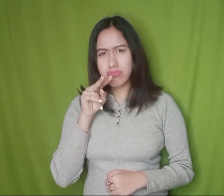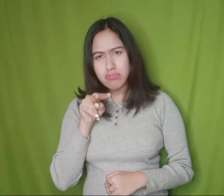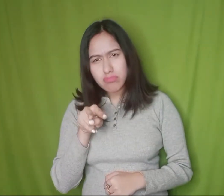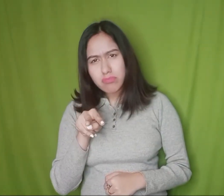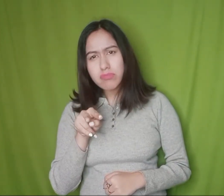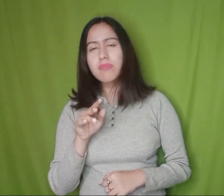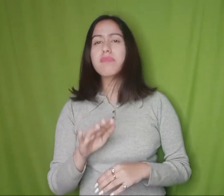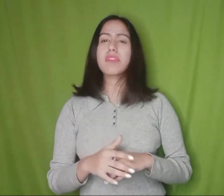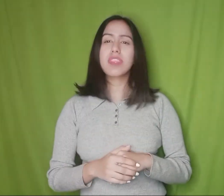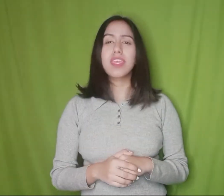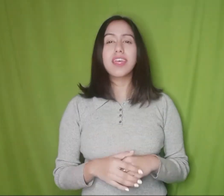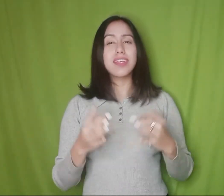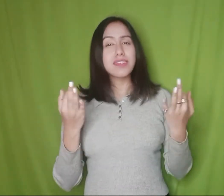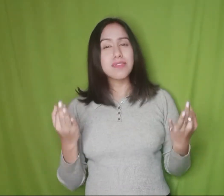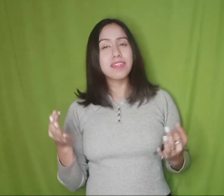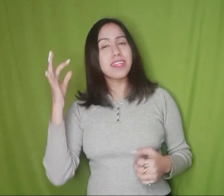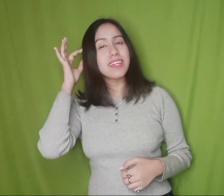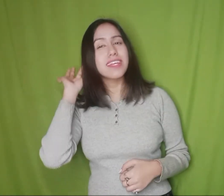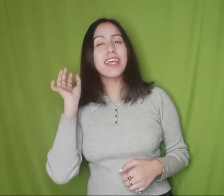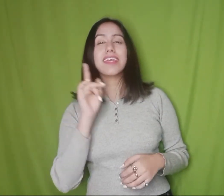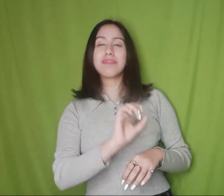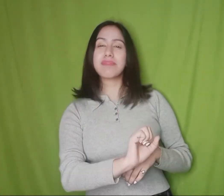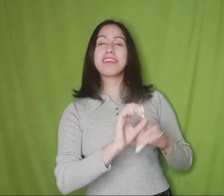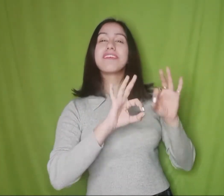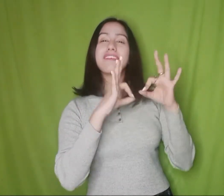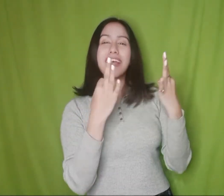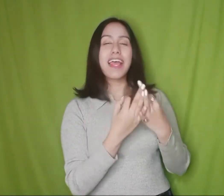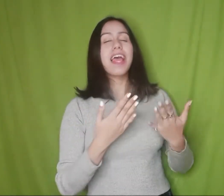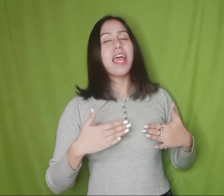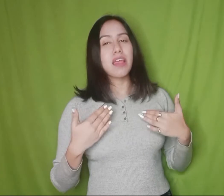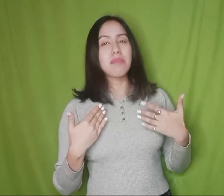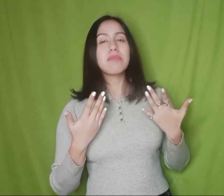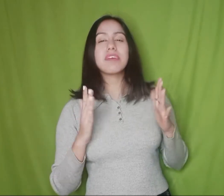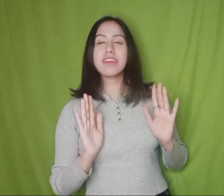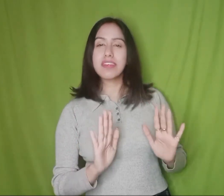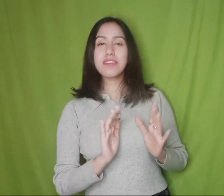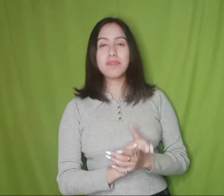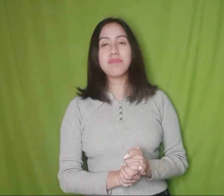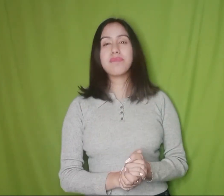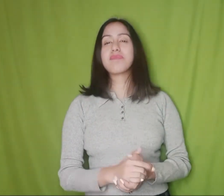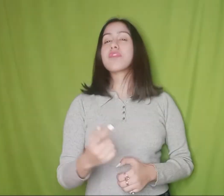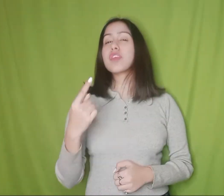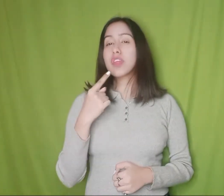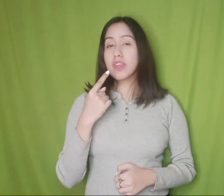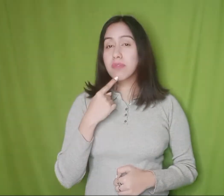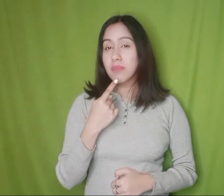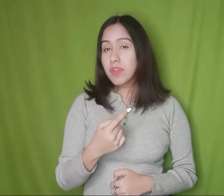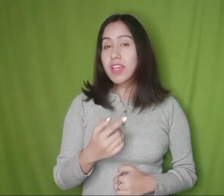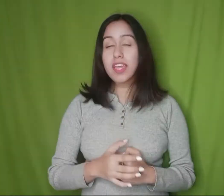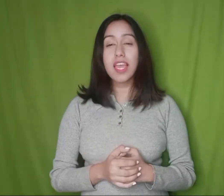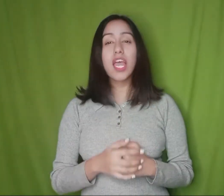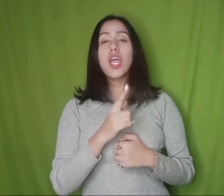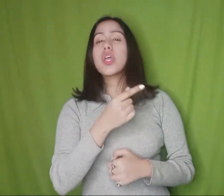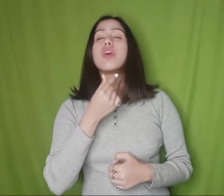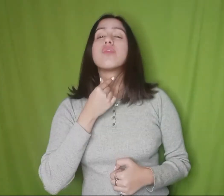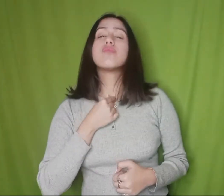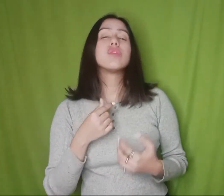खुद उसे आवाज देकर बुलाया हो। साधु बाबा राव डूडा जी के परिवार से बहुत खुश थे। प्रसन्न होकर बोले,